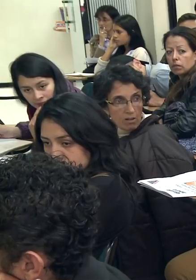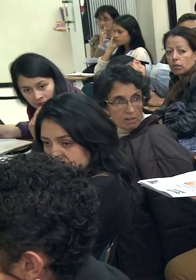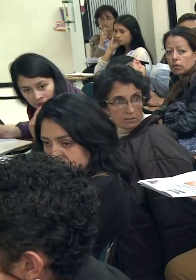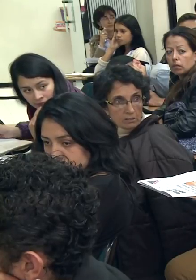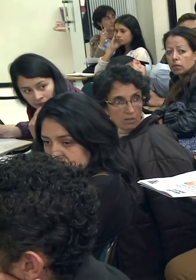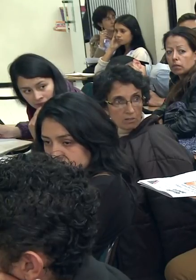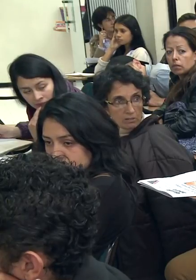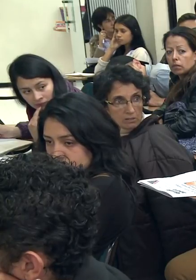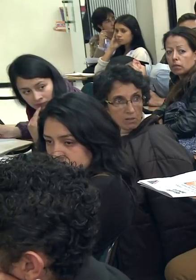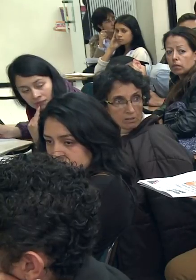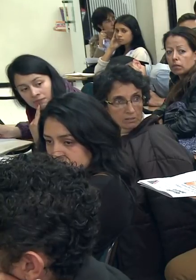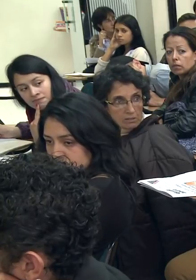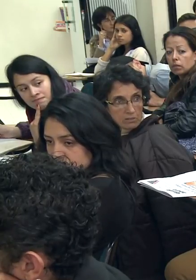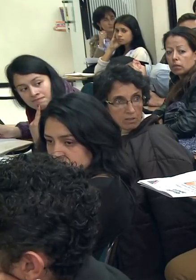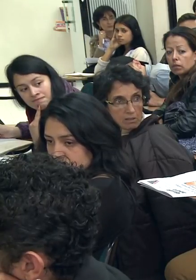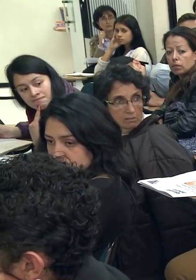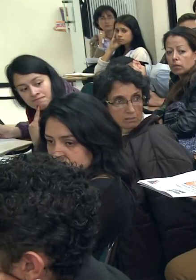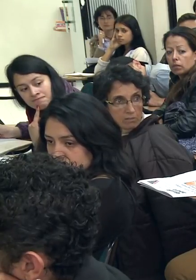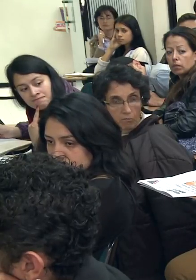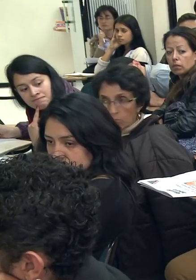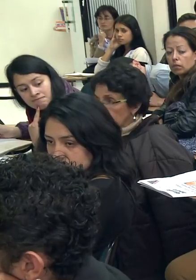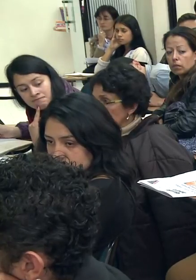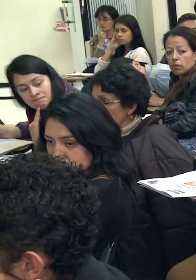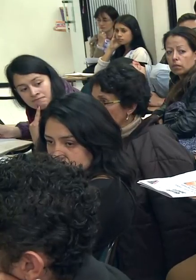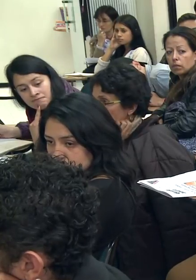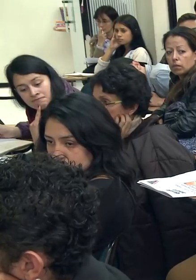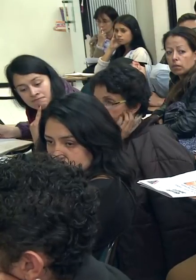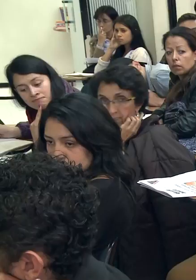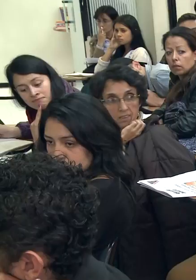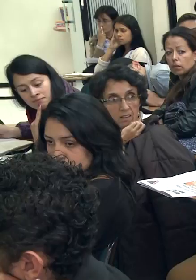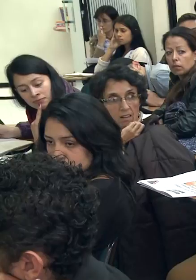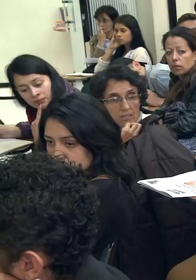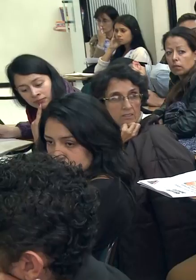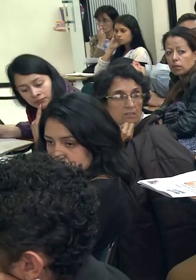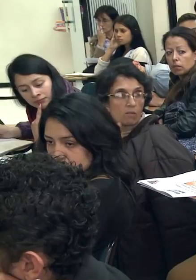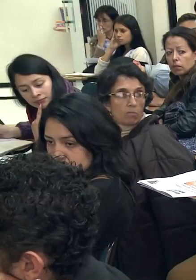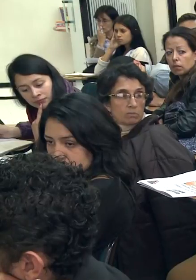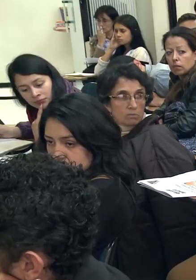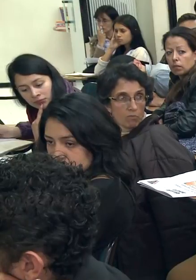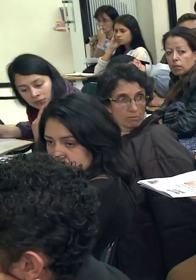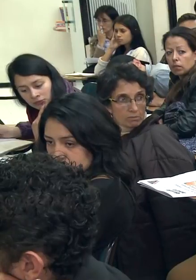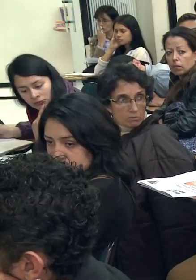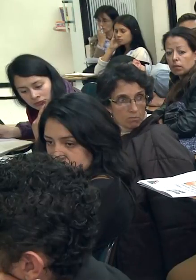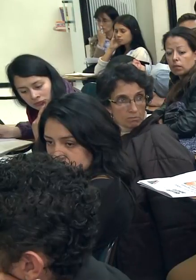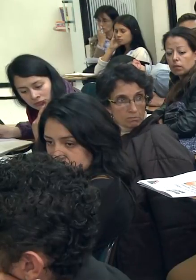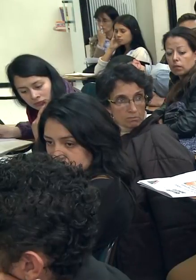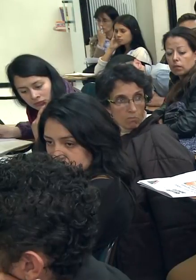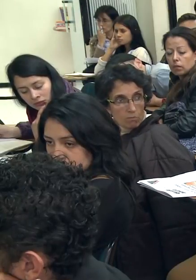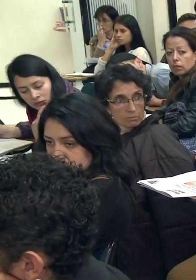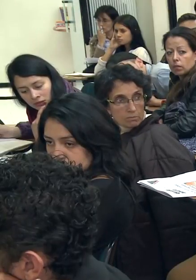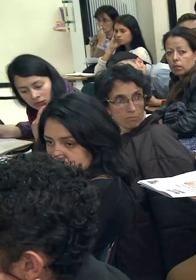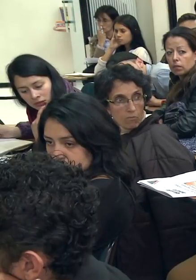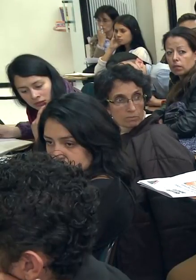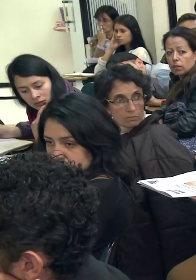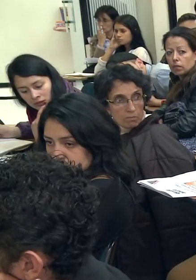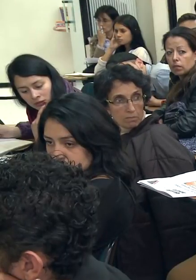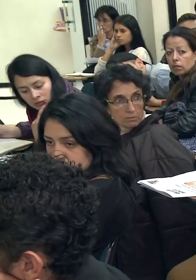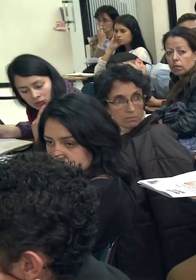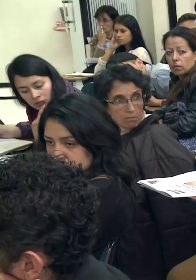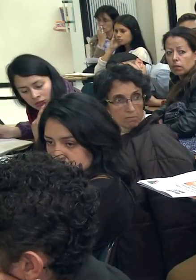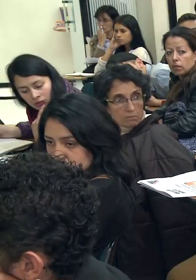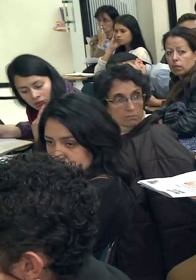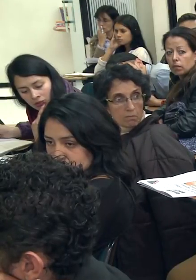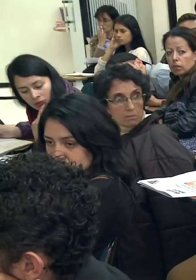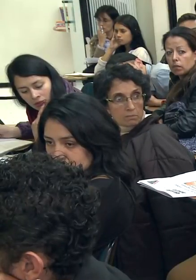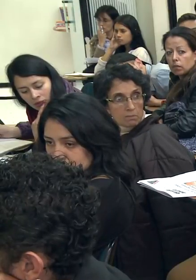ellas, porque son mujeres que están escondidas, también de la misma forma como una mujer en un país de Medio Oriente también